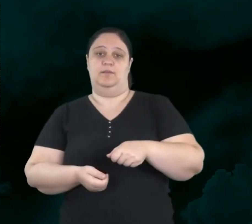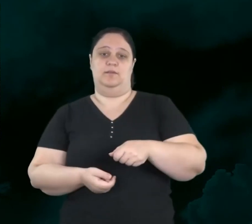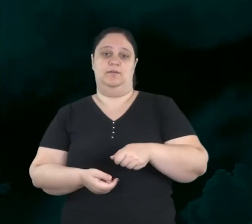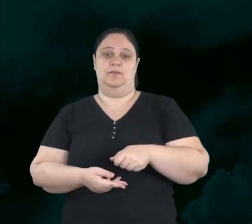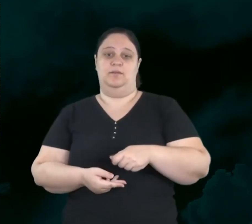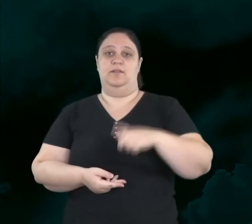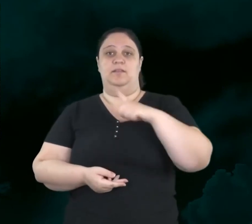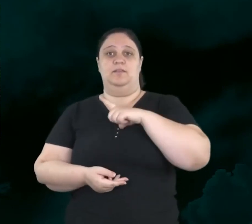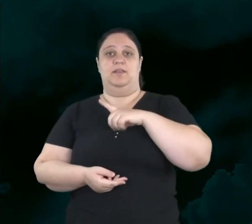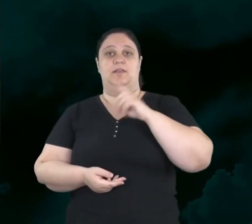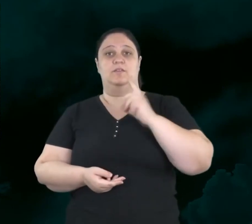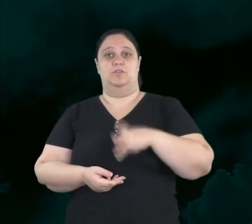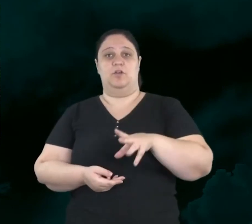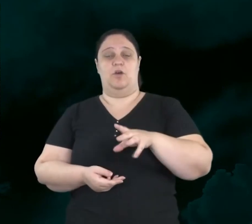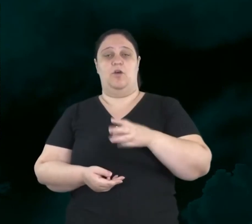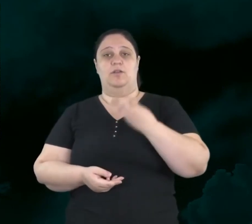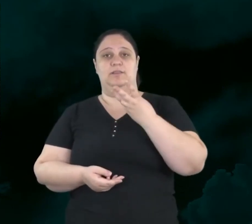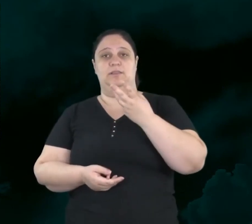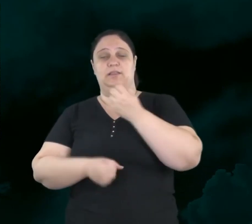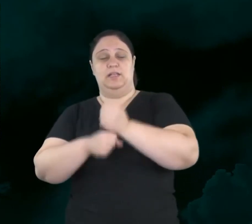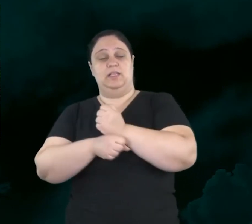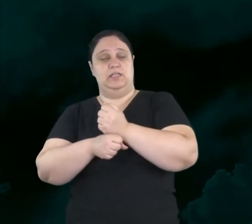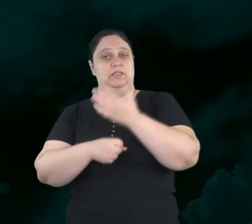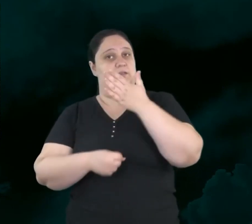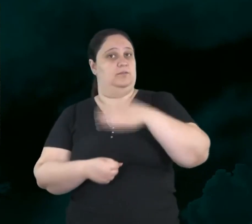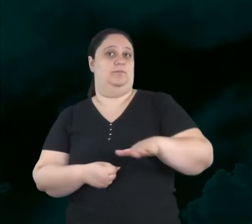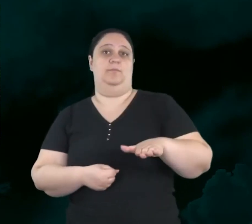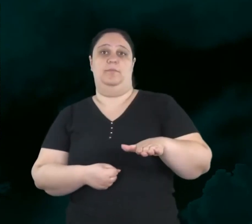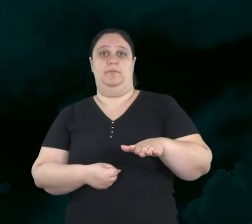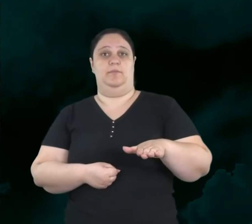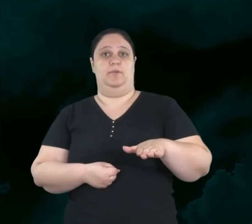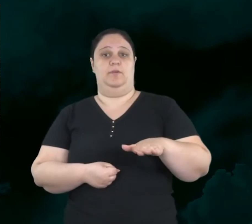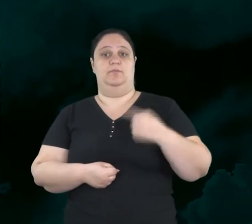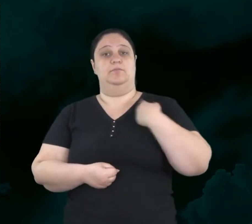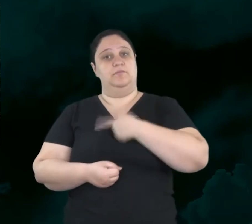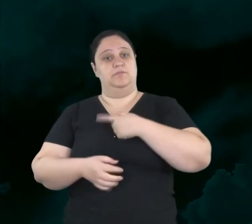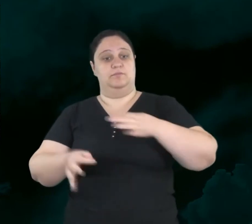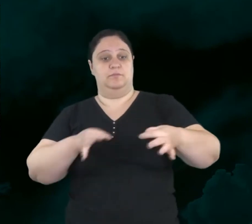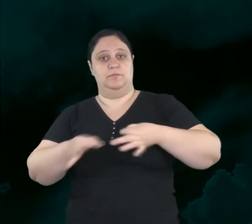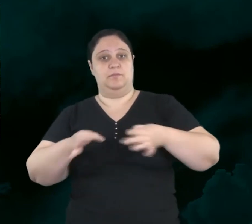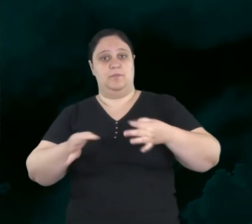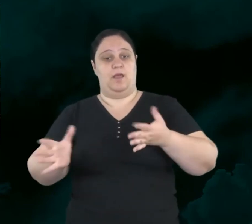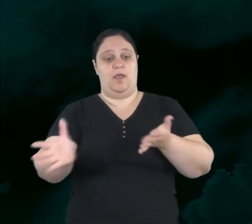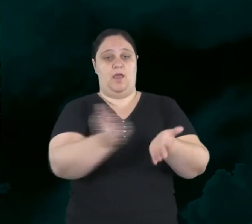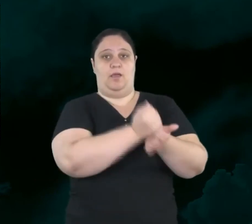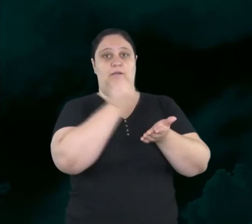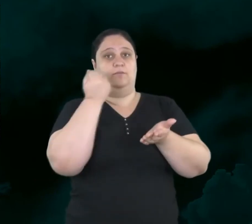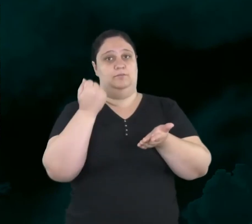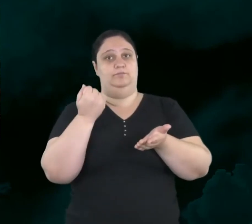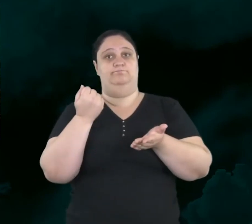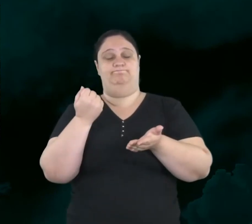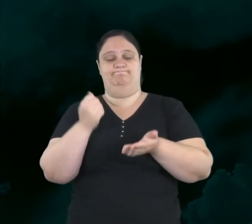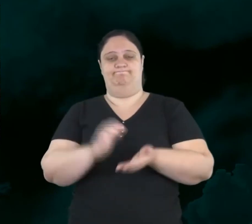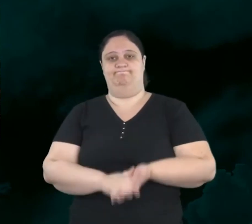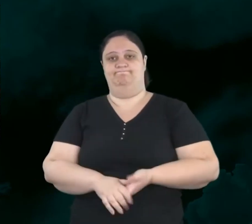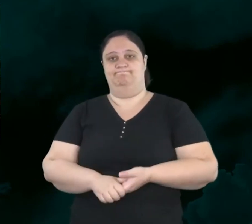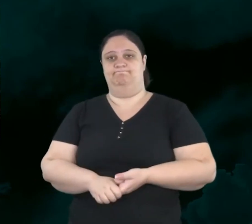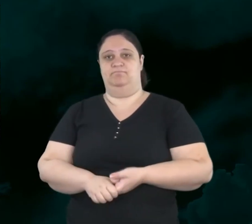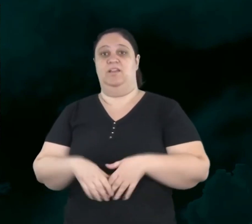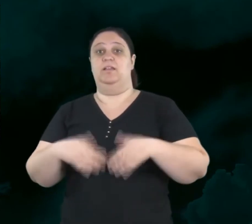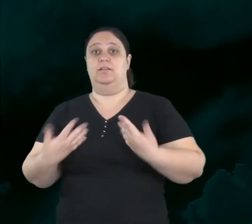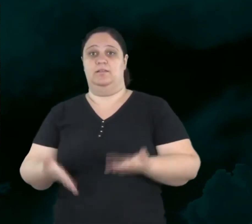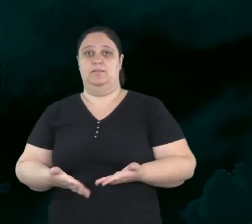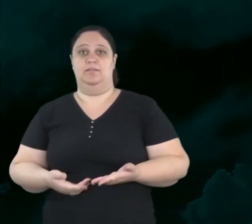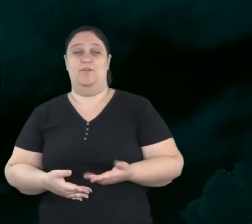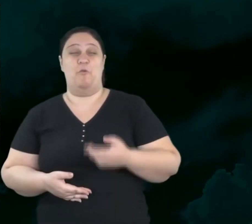teremos 3 anos e meio para nos preparar para sermos arrebatados. Portanto, as coisas estão próxima